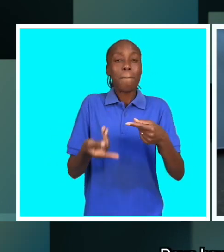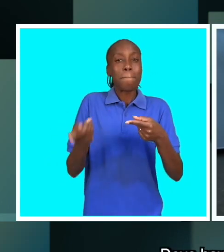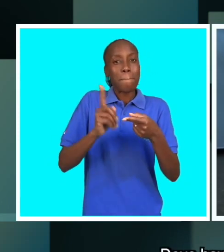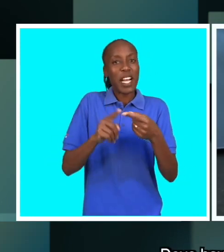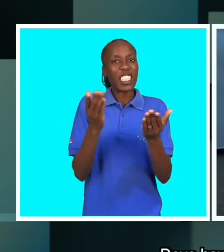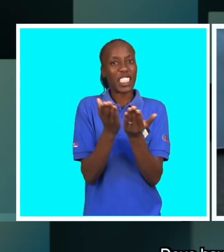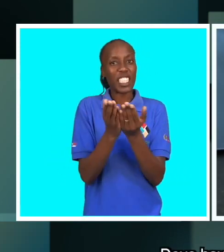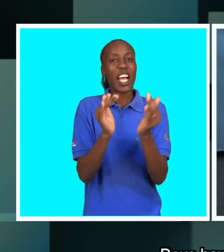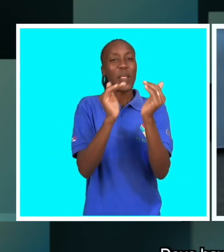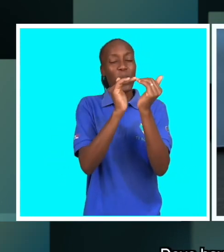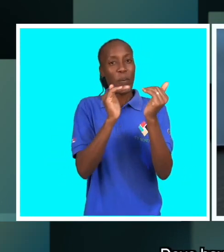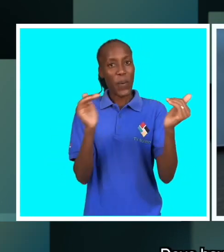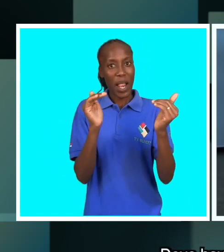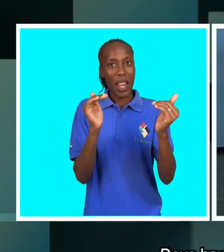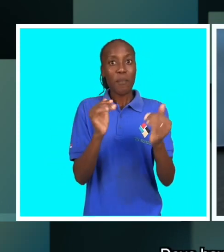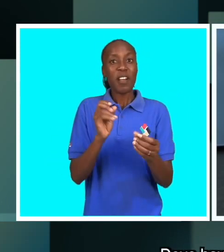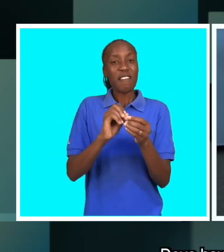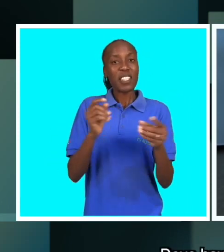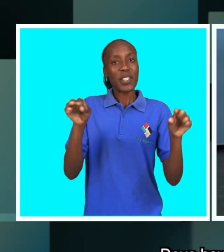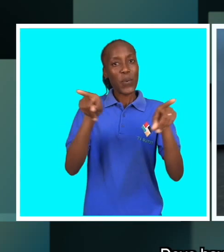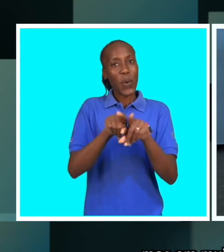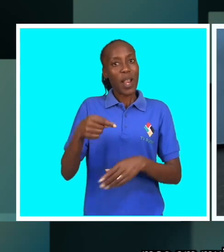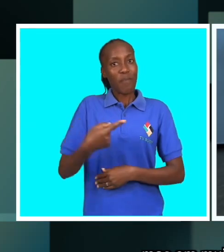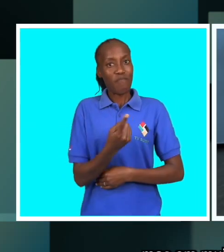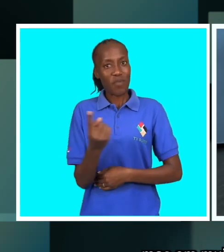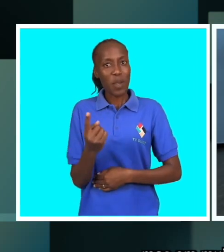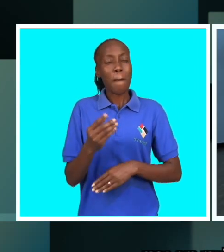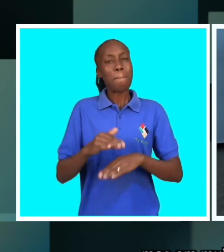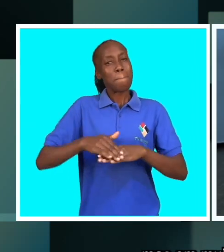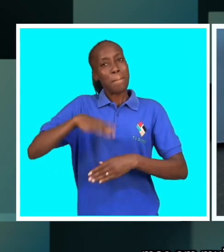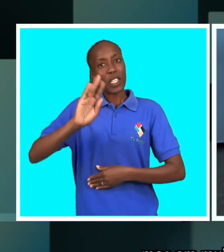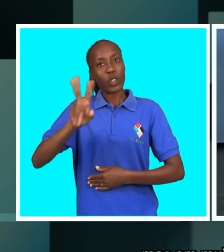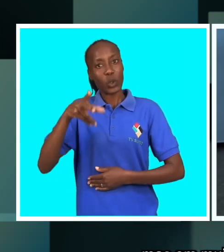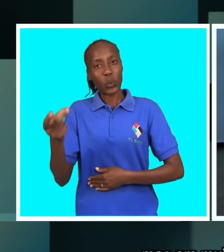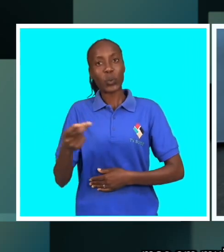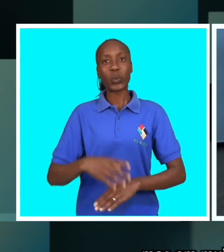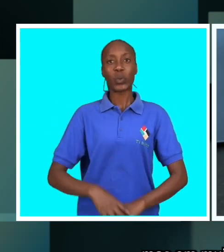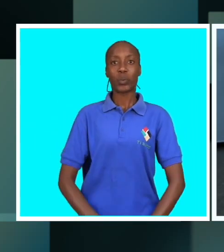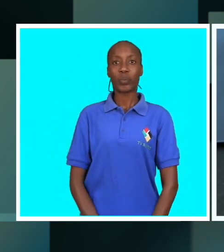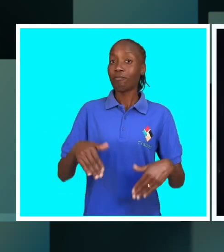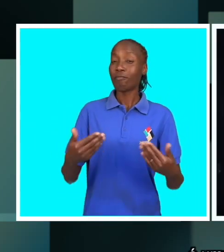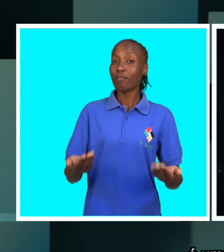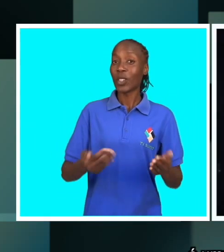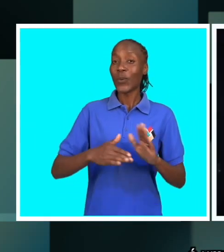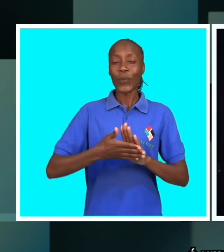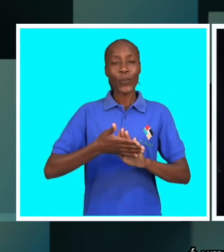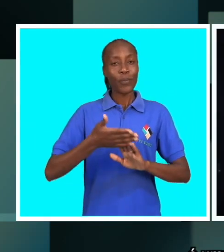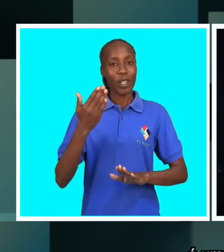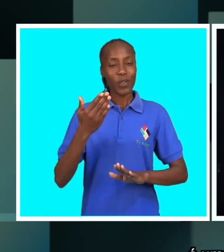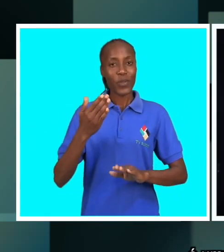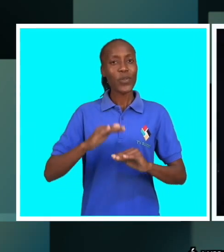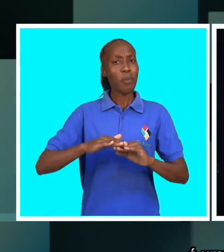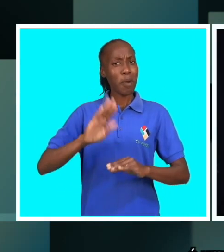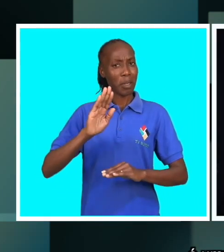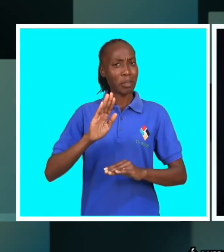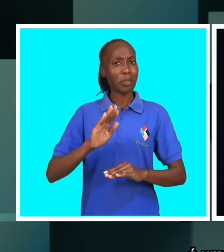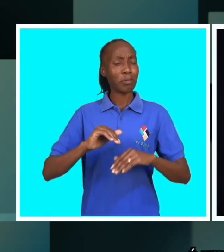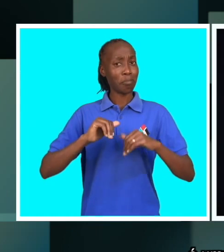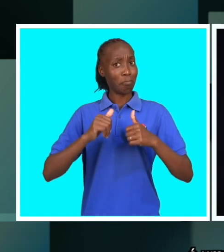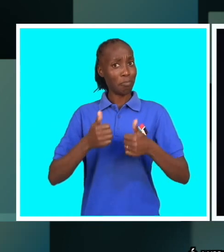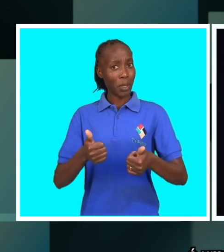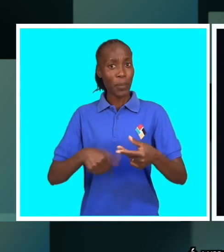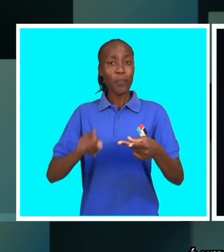A ver mais peças de género, não só num evento como este, mas em muitos outros eventos culturais. É uma iniciativa muito